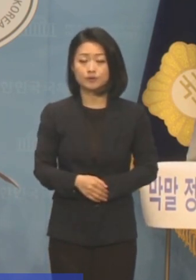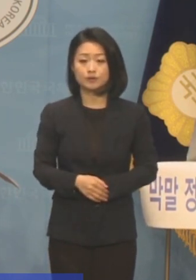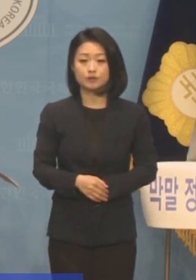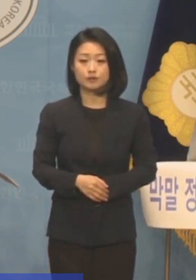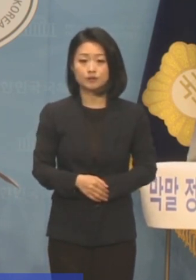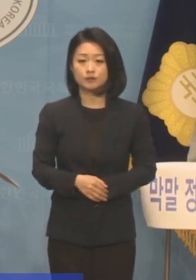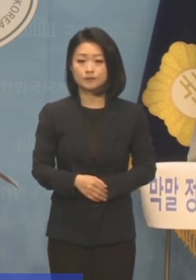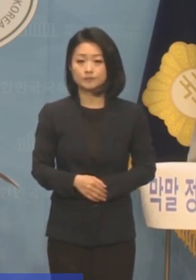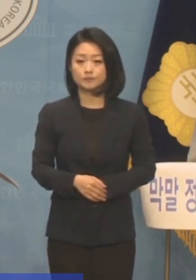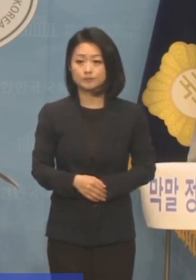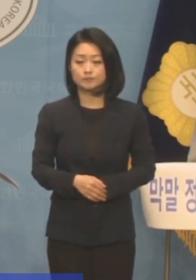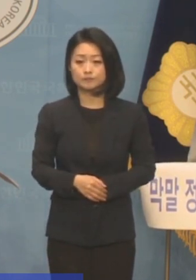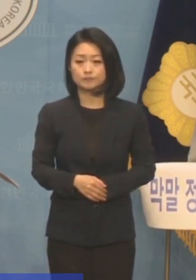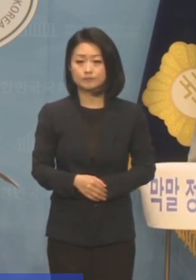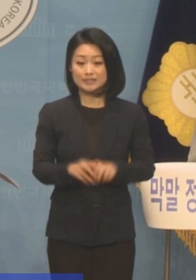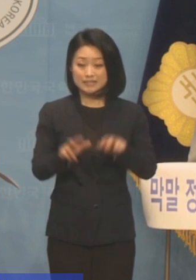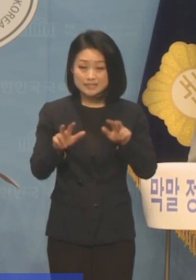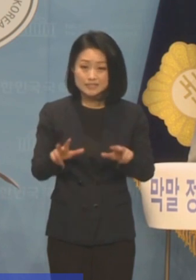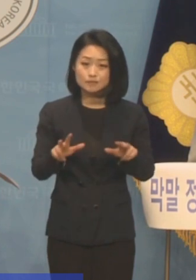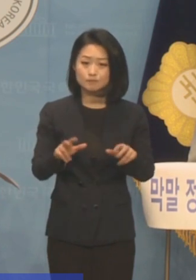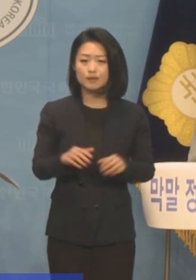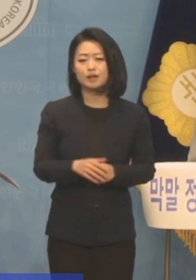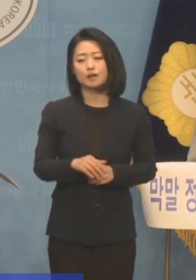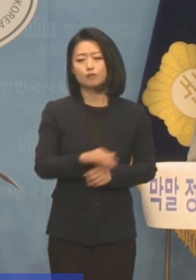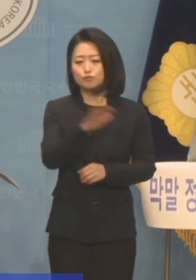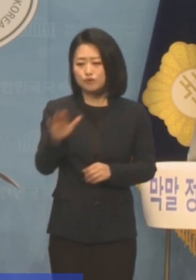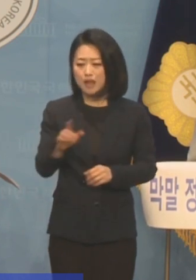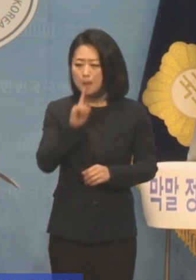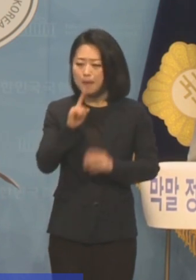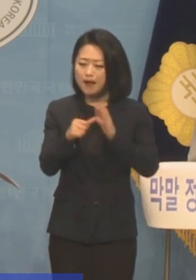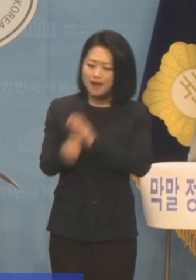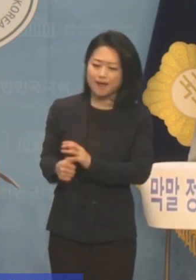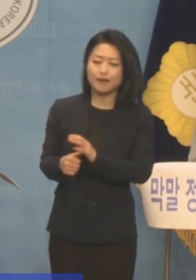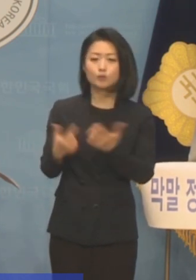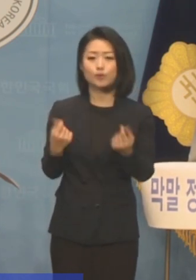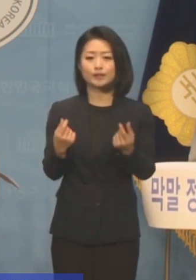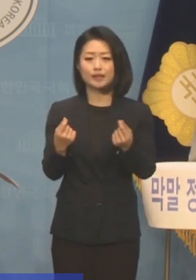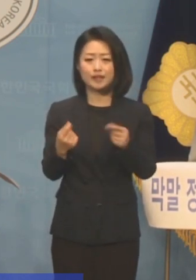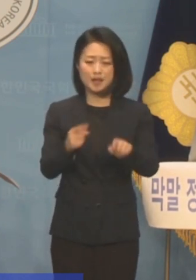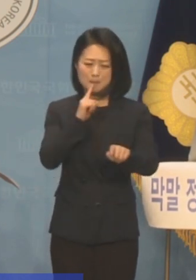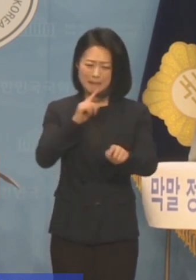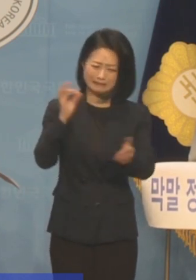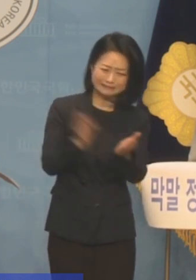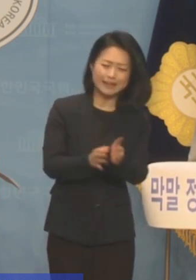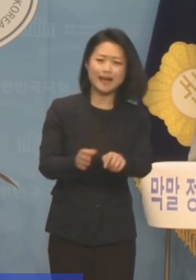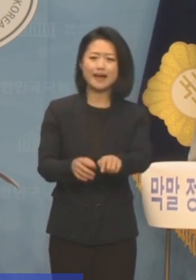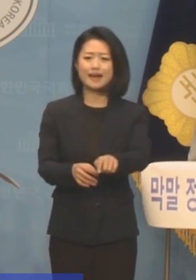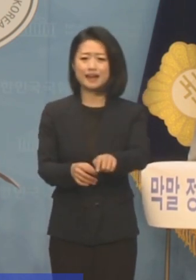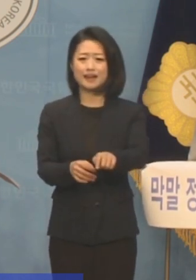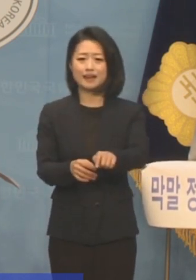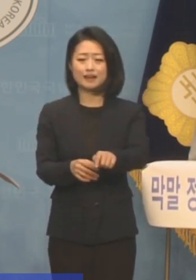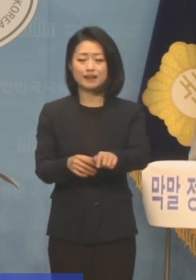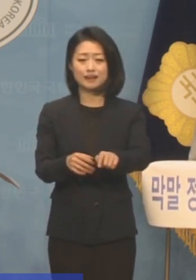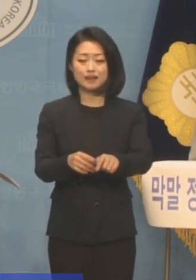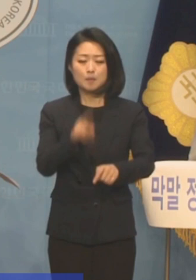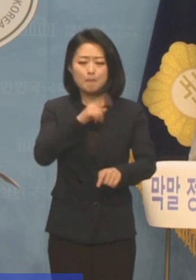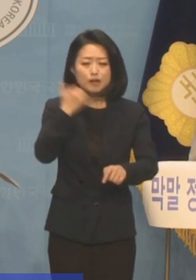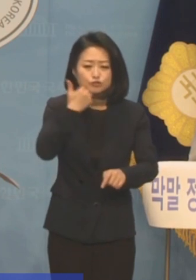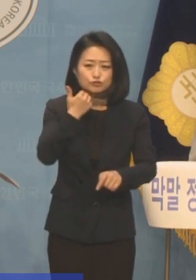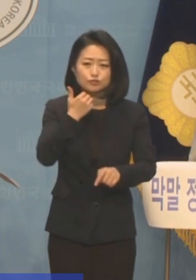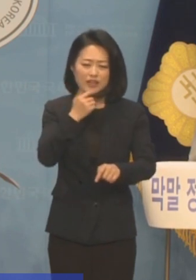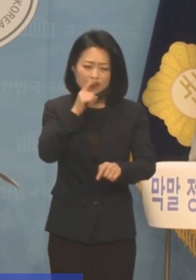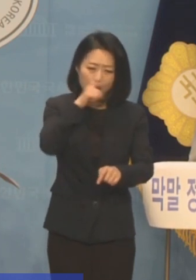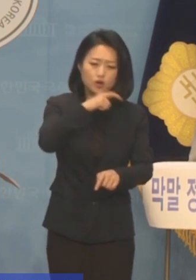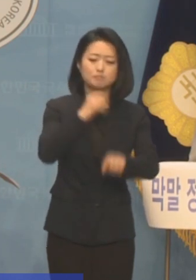우리의 말이 타락되어 있다라고 하는 말을 했습니다이 저질스러운 말을 누가 하고 있습니까 더러운